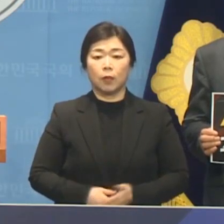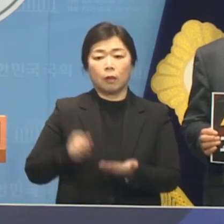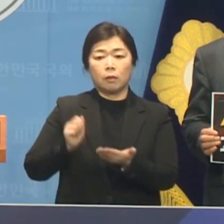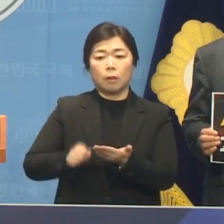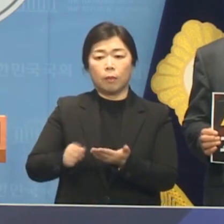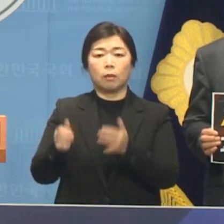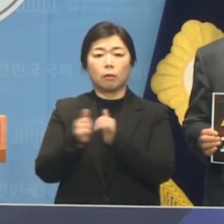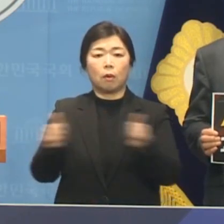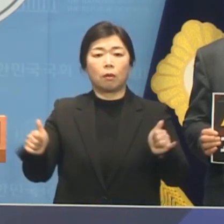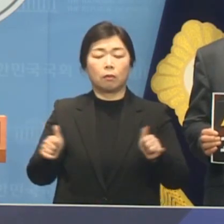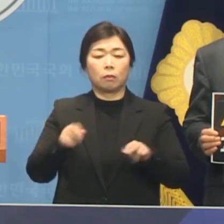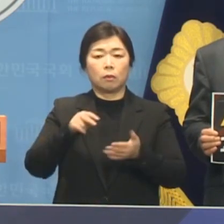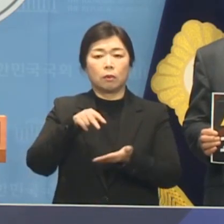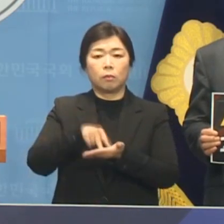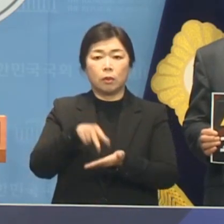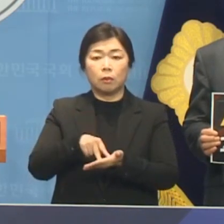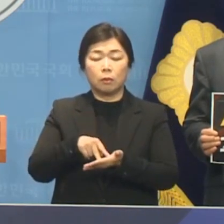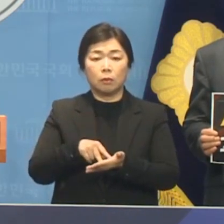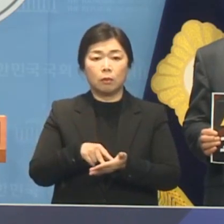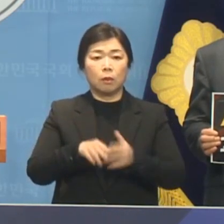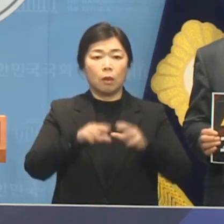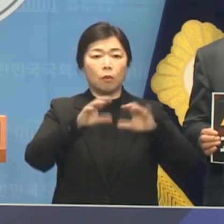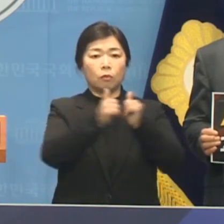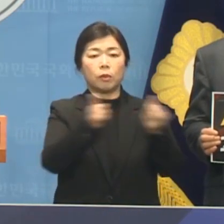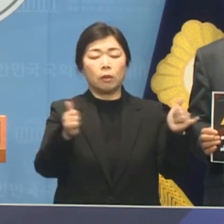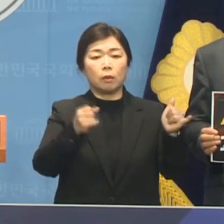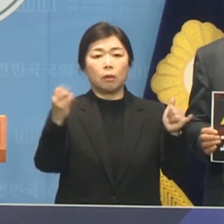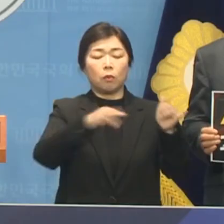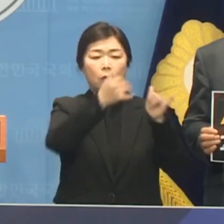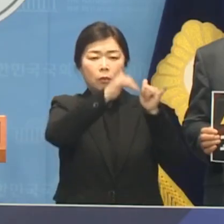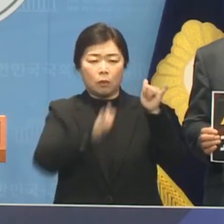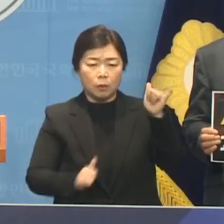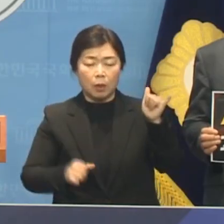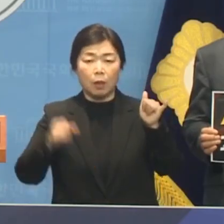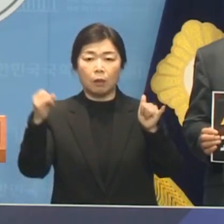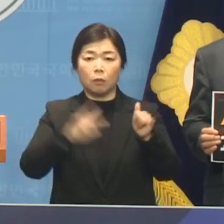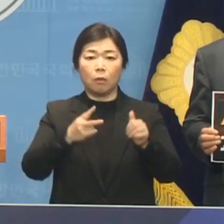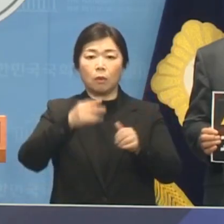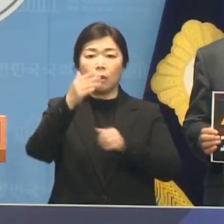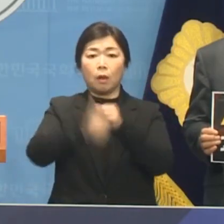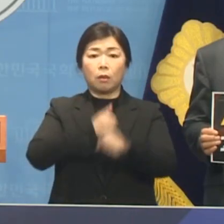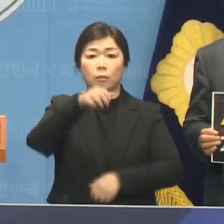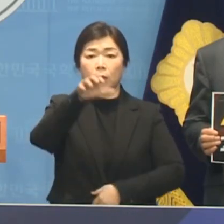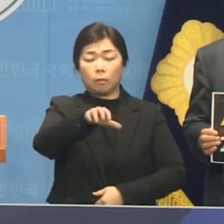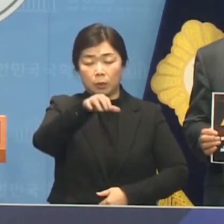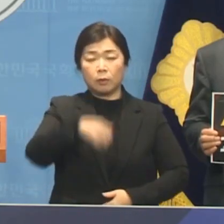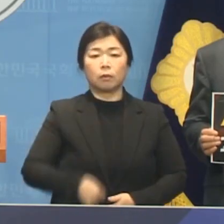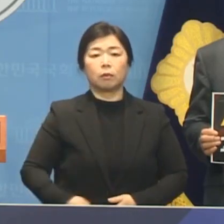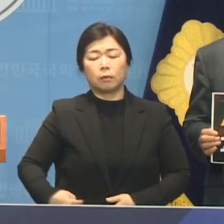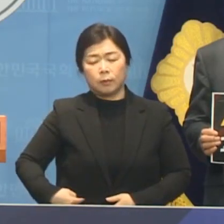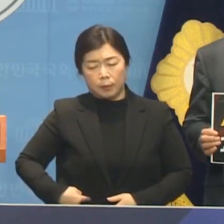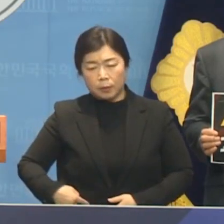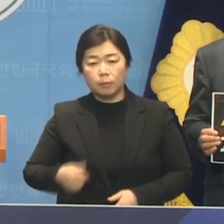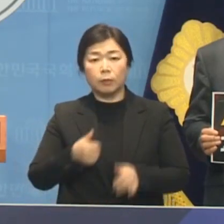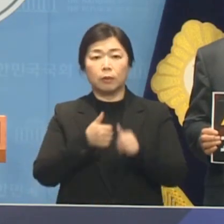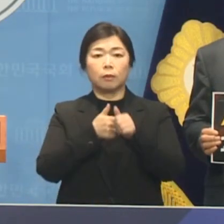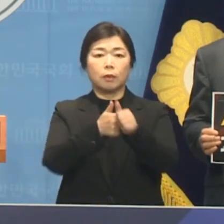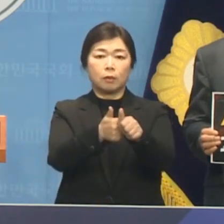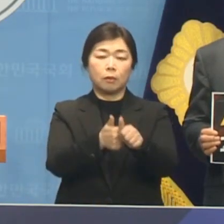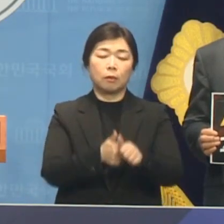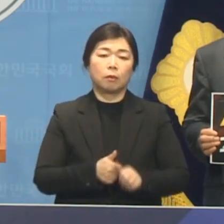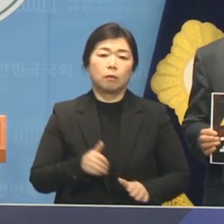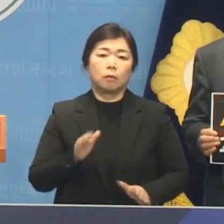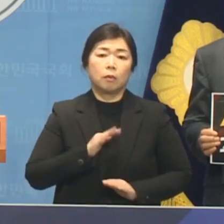헌법재판관들께서는 국민과 역사, 그리고 하나님 앞에서 양심에 따라서 두려운